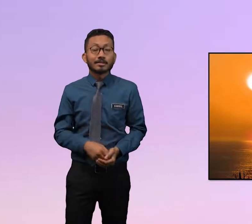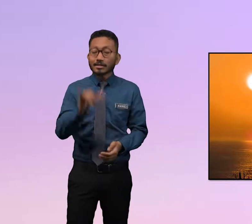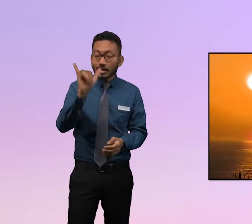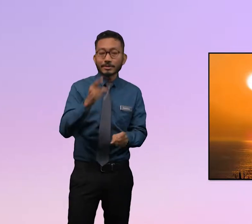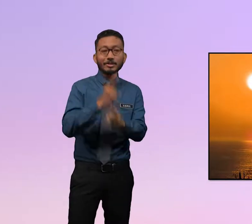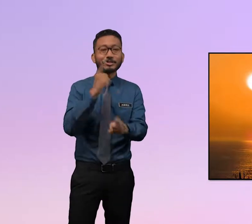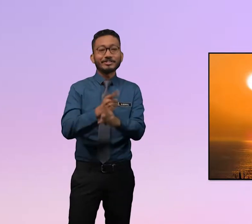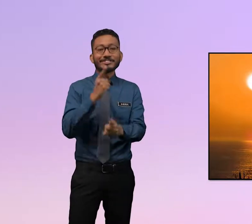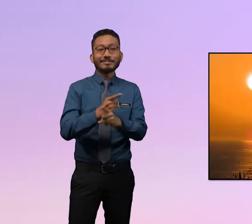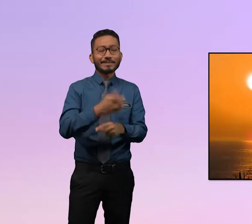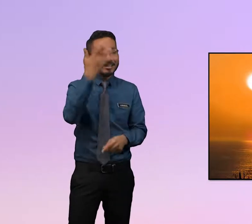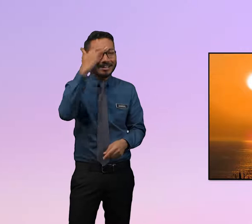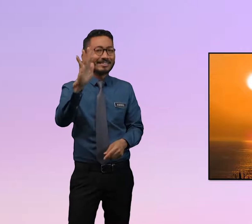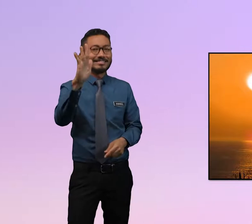Ya betul, benar.